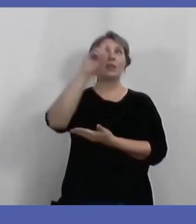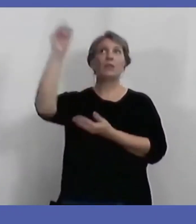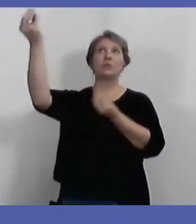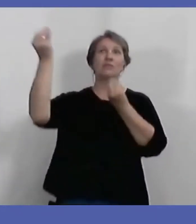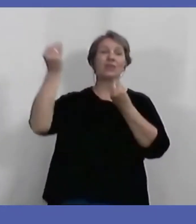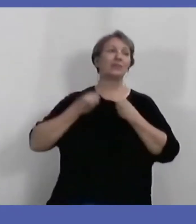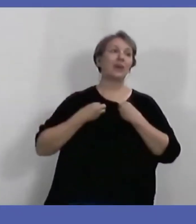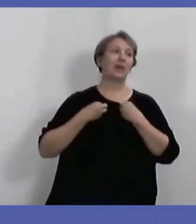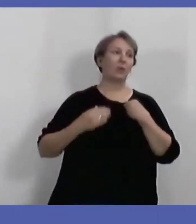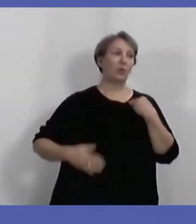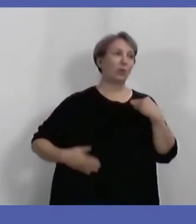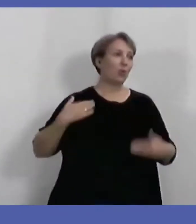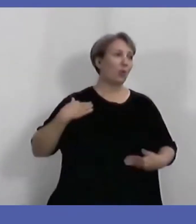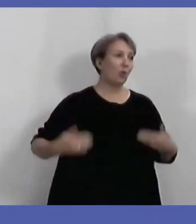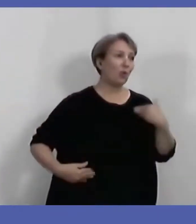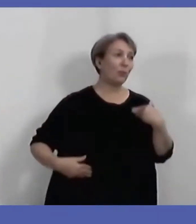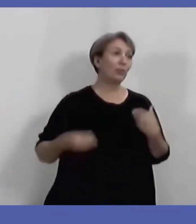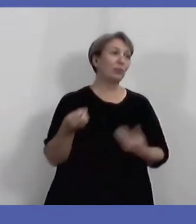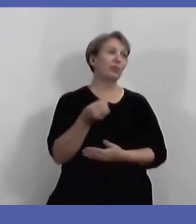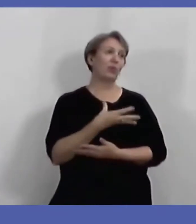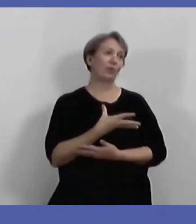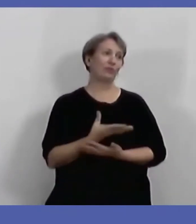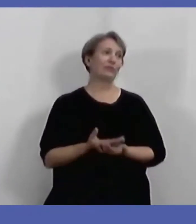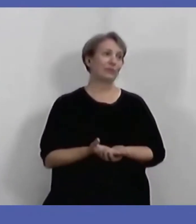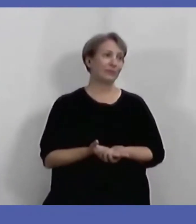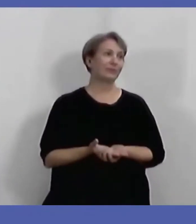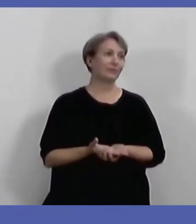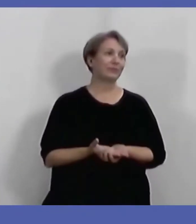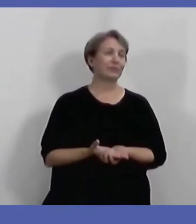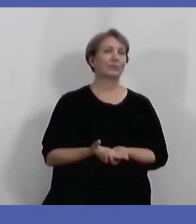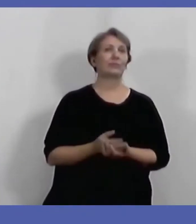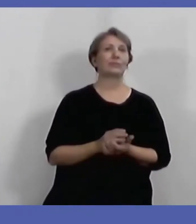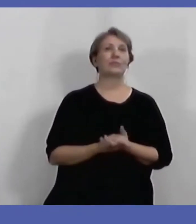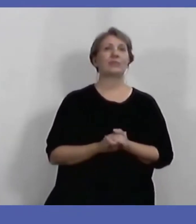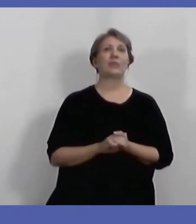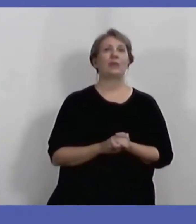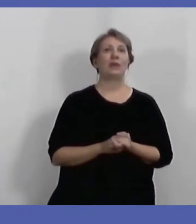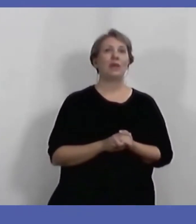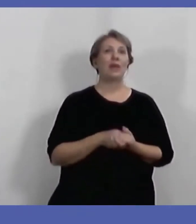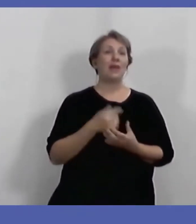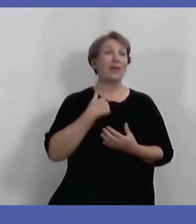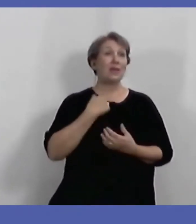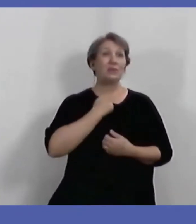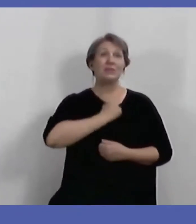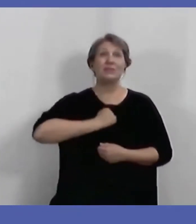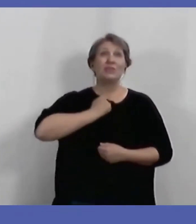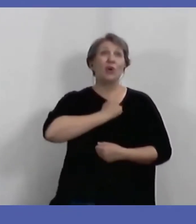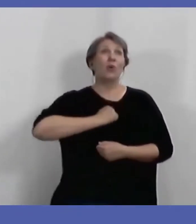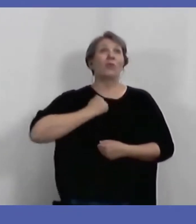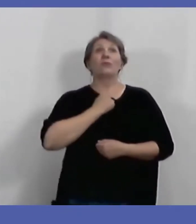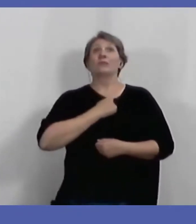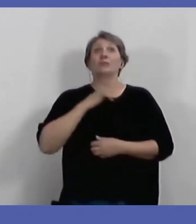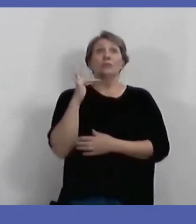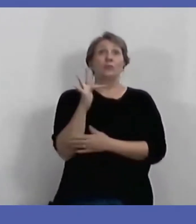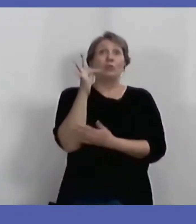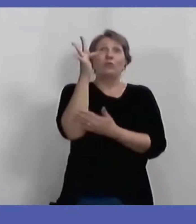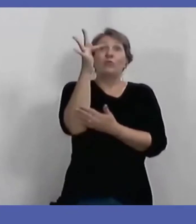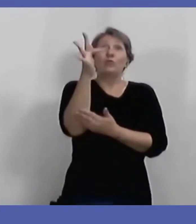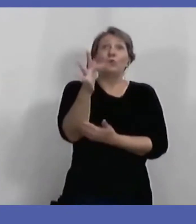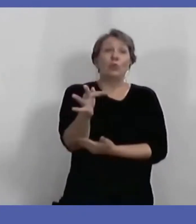né, ansiosamente por esse dia, que o Senhor troque meu corpo. Num piscar de olho,